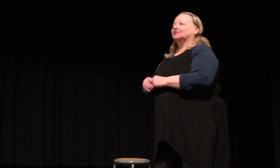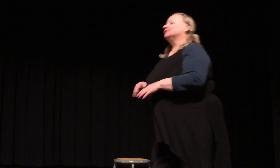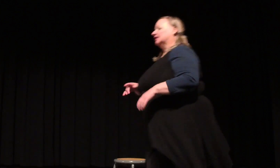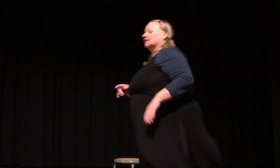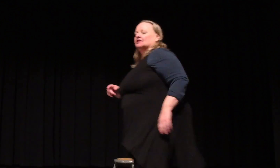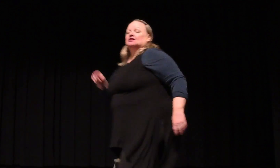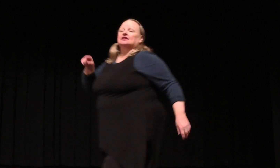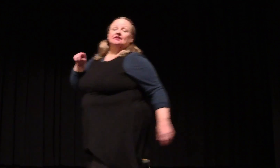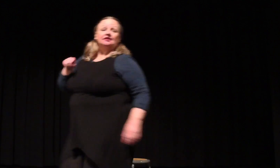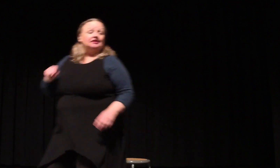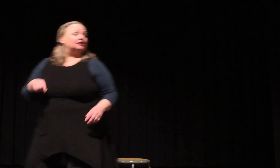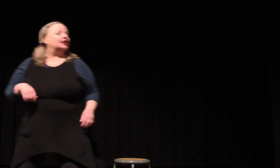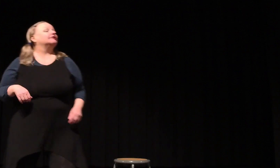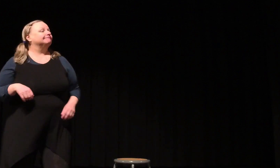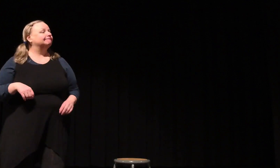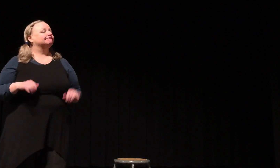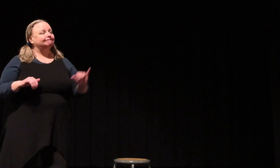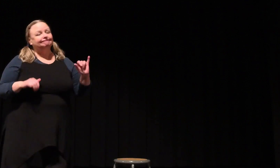OK.